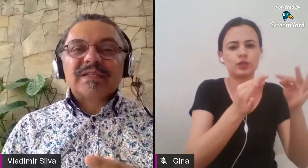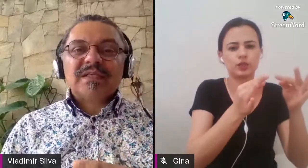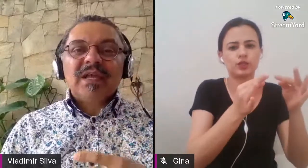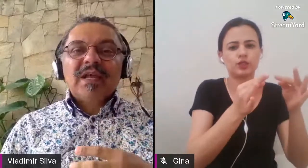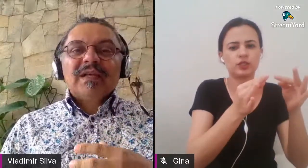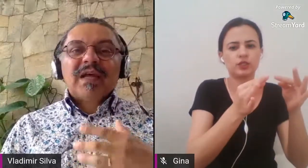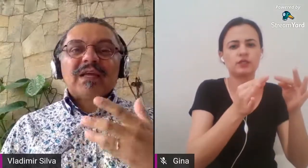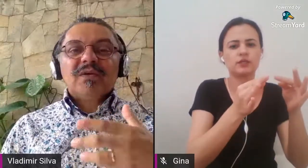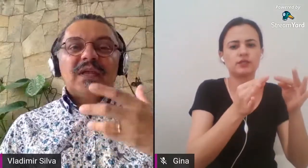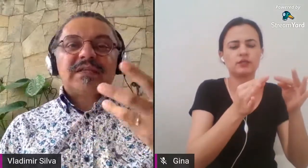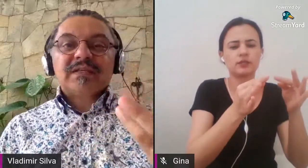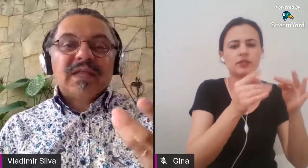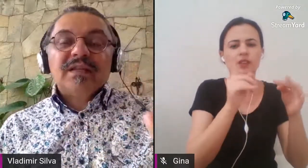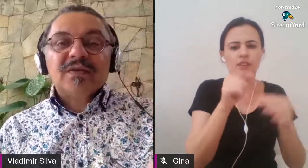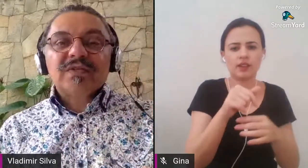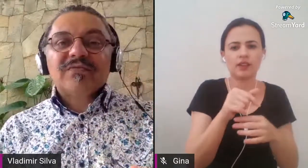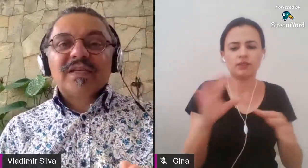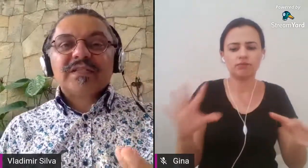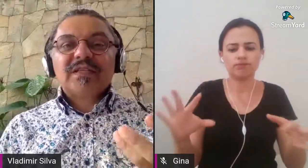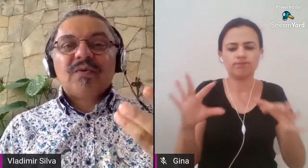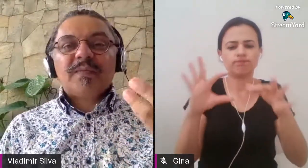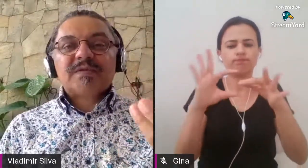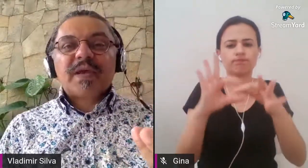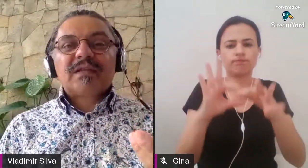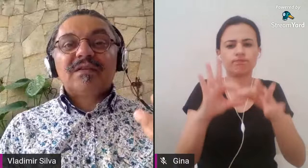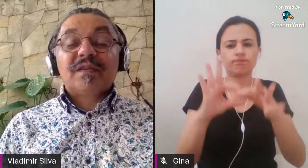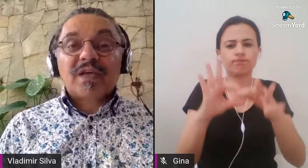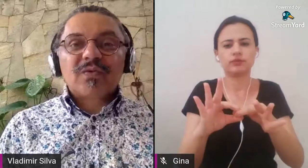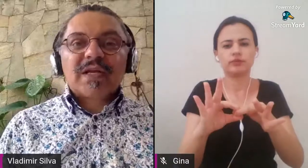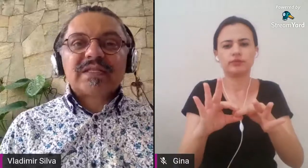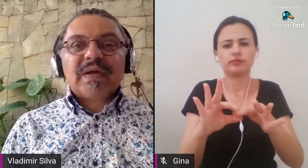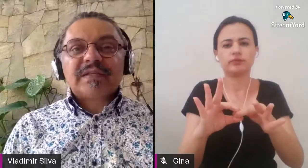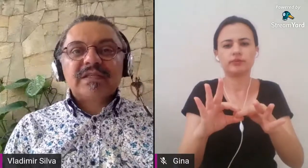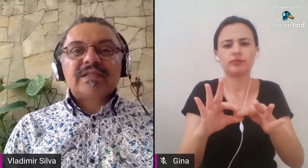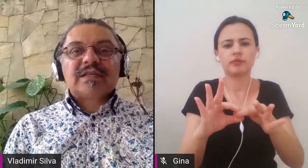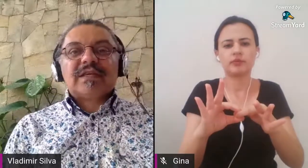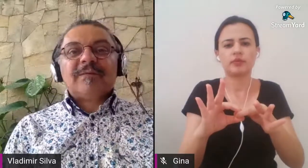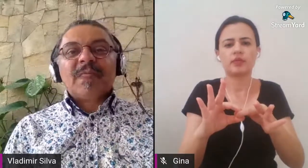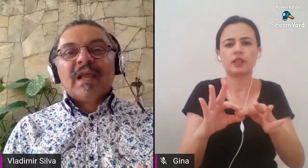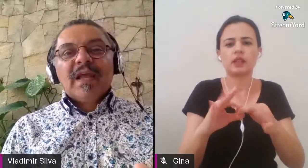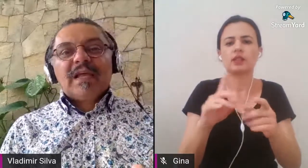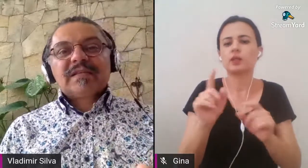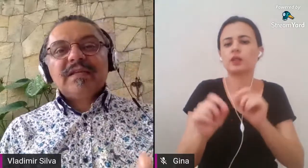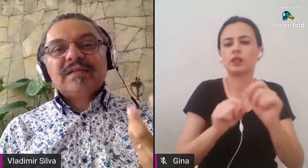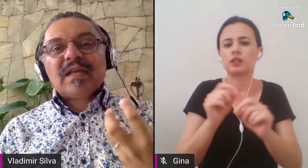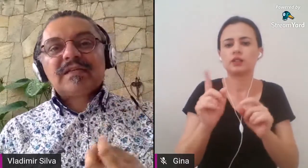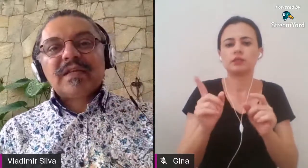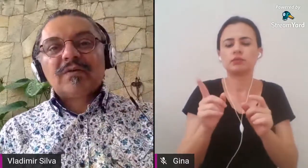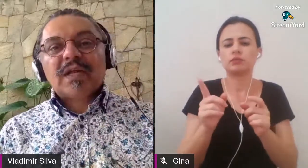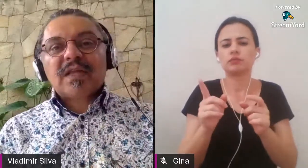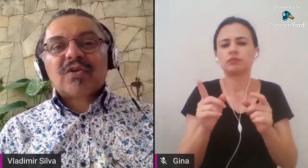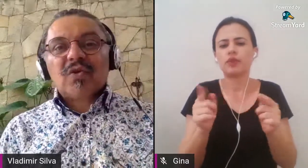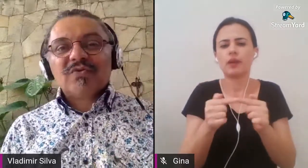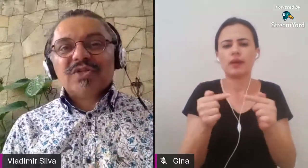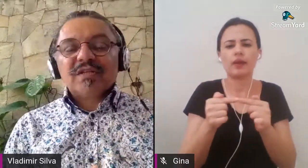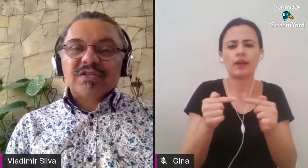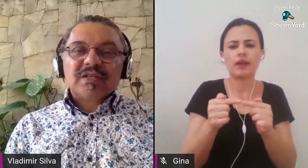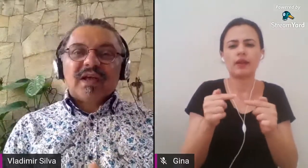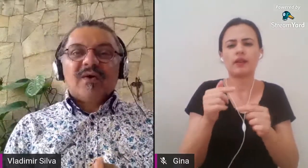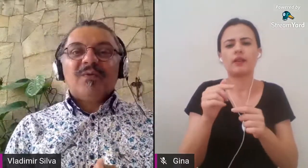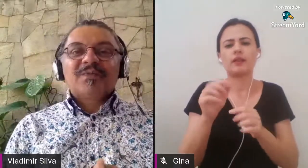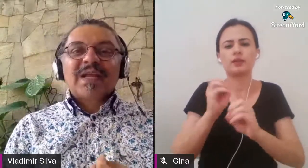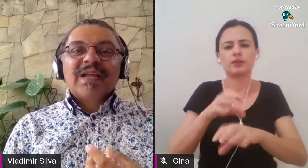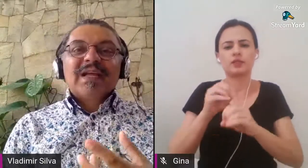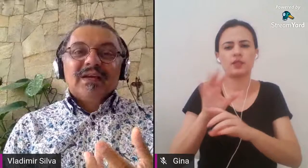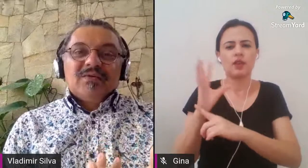expansão, digamos assim, daquilo que até então se fazia numa perspectiva da educação artística, né? Essa inserção da